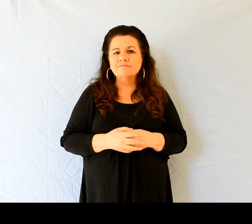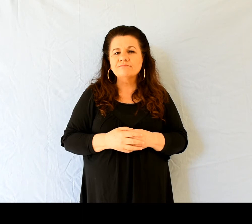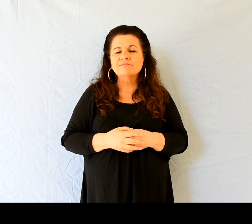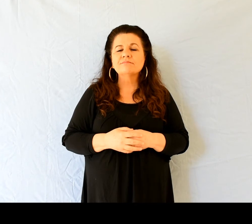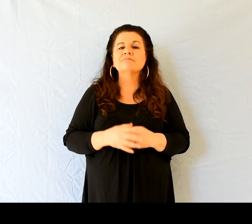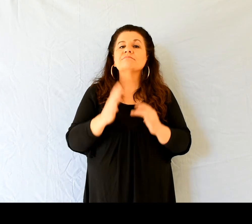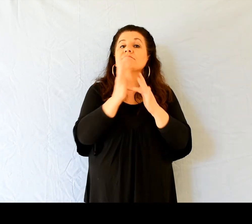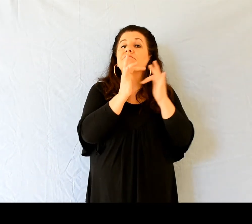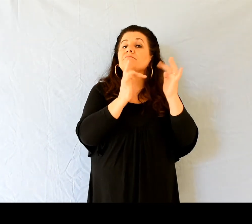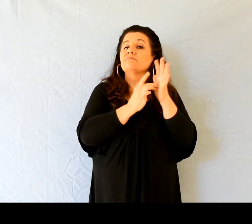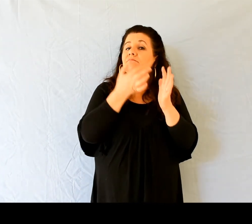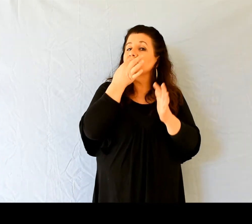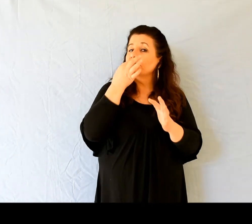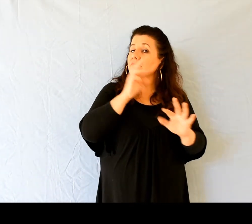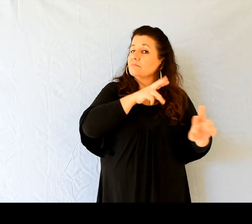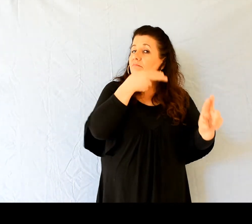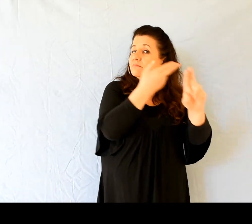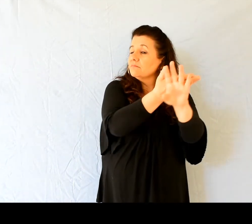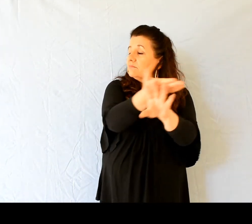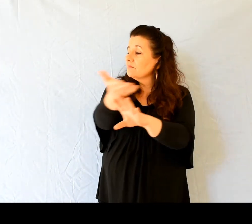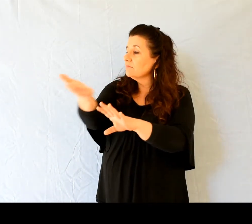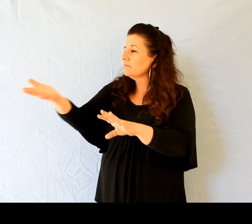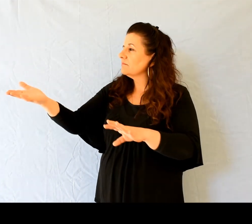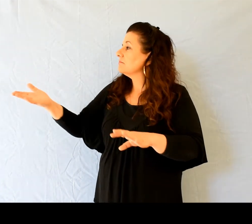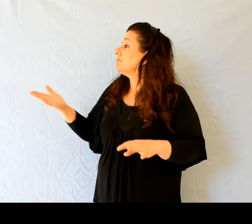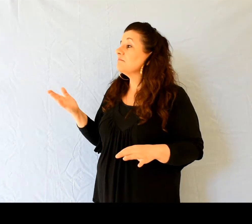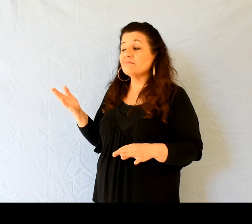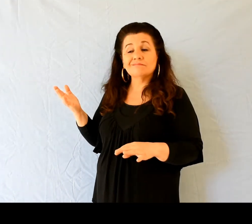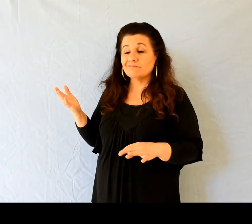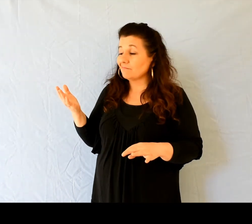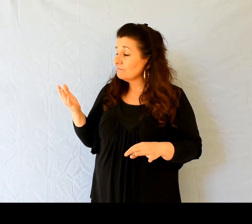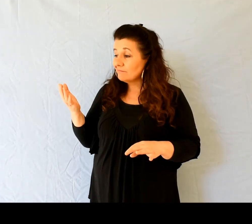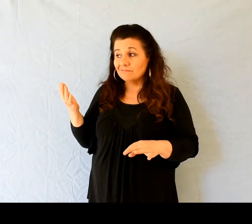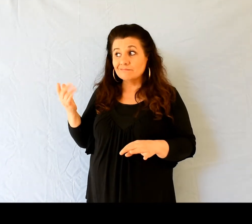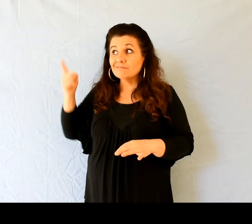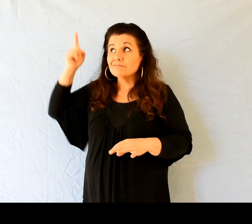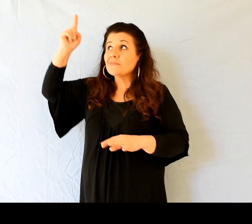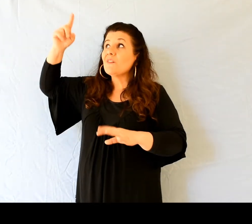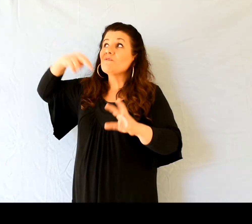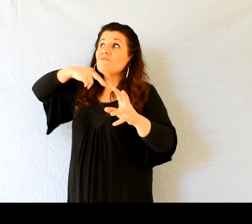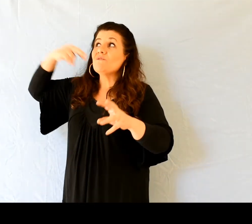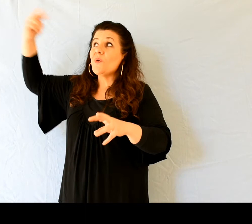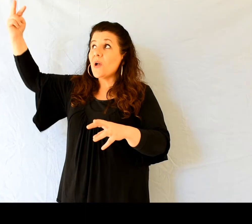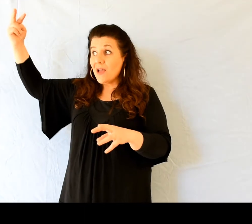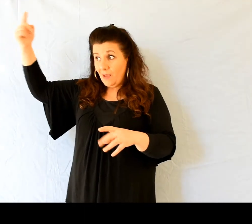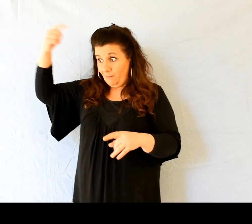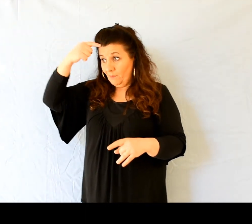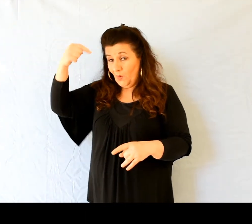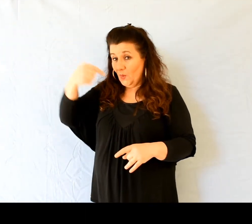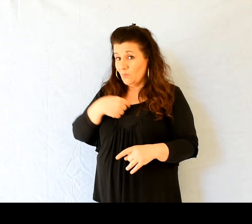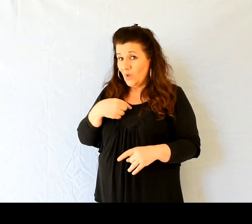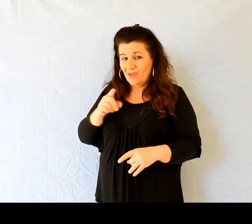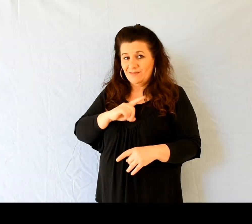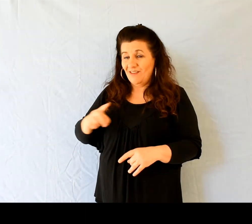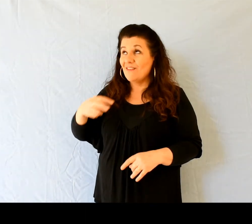Mais Jésus leur répondit, « Ce n'est pas pour moi qu'il y a eu cette voix. » Mais pour vous,